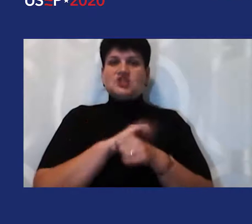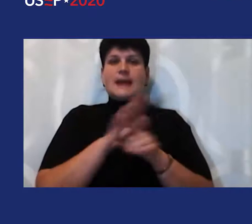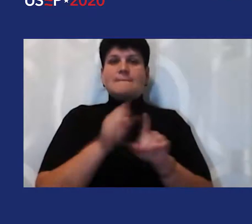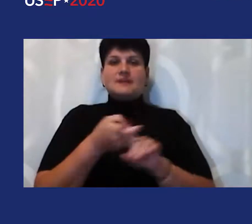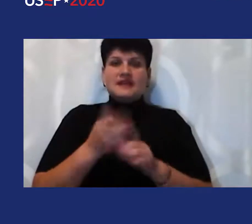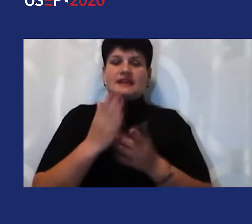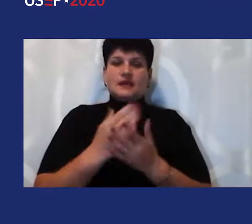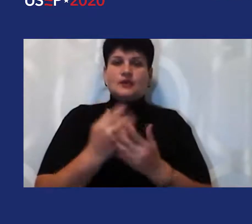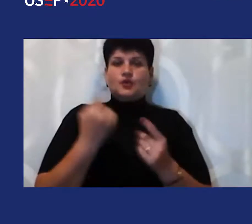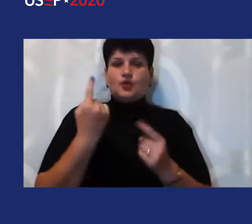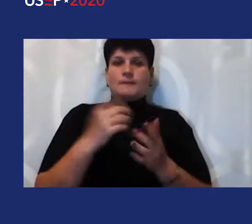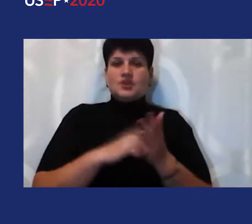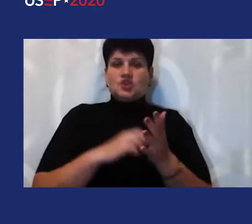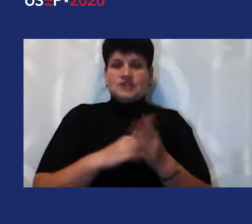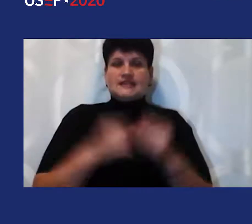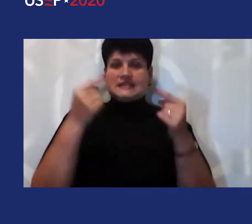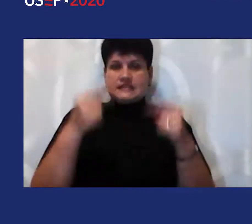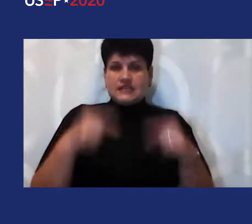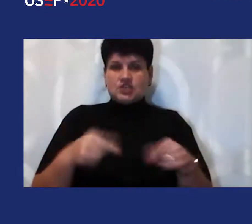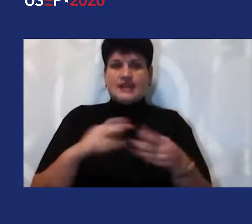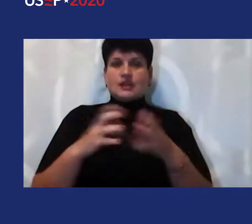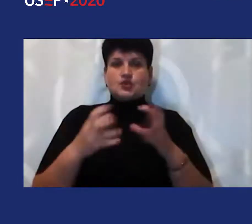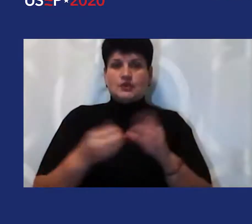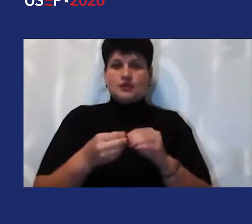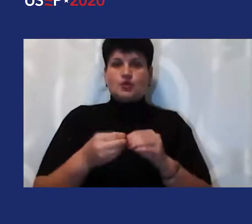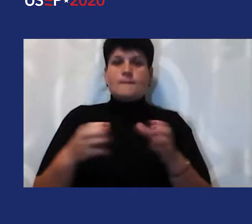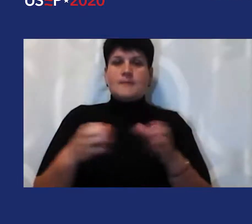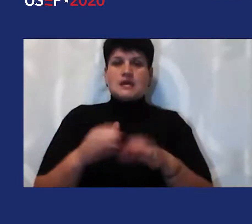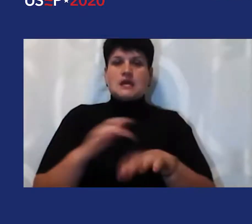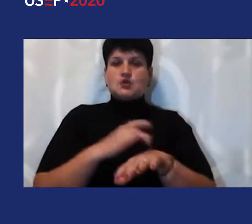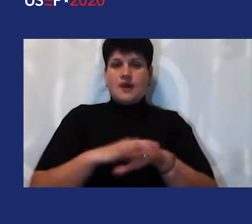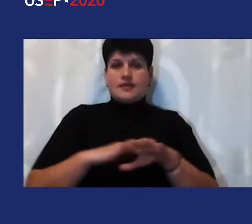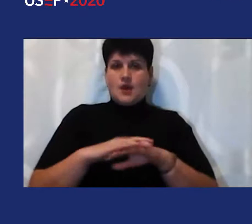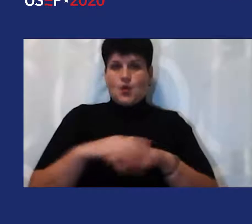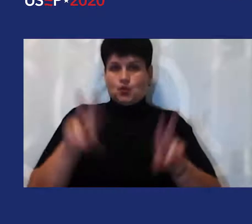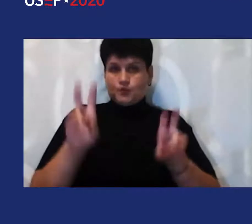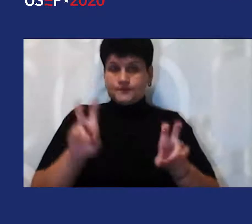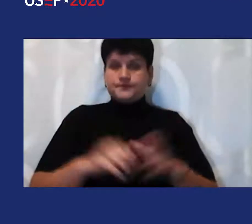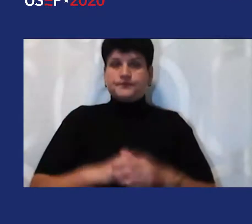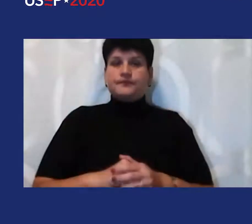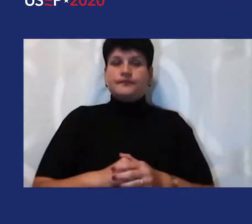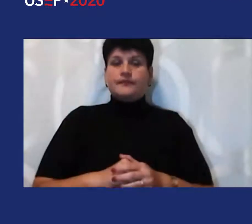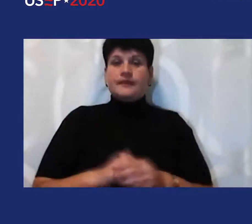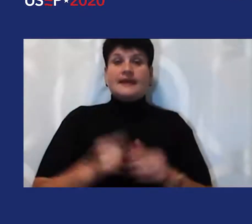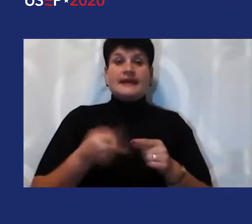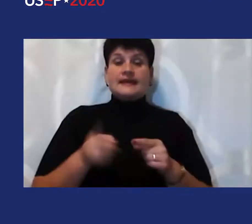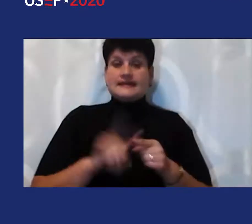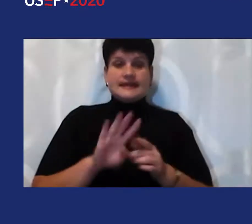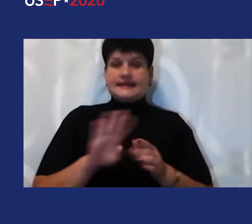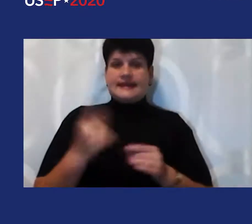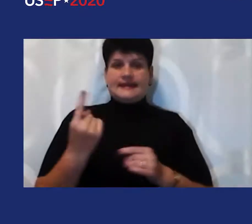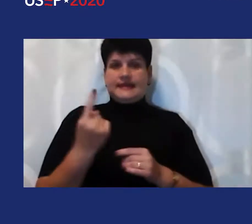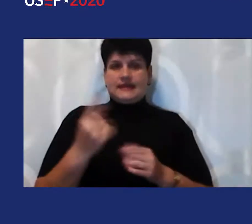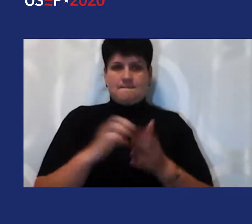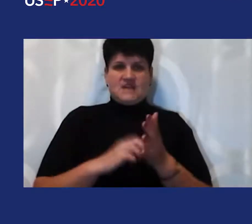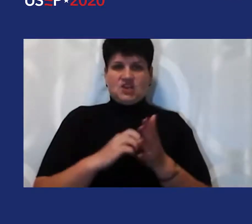партії «Слуга народу» на місцевих виборах. І це не єдина причина, але сама епідемія